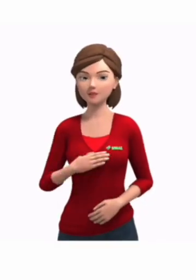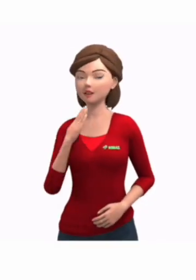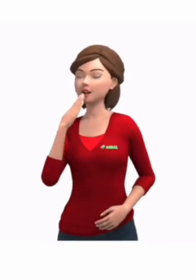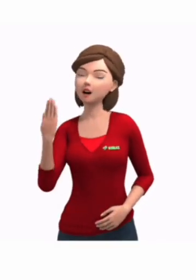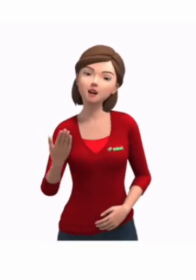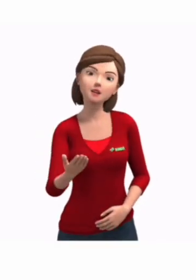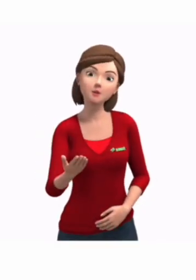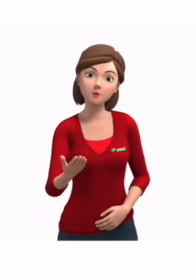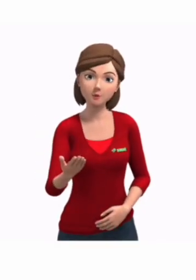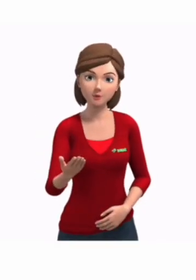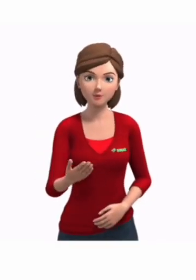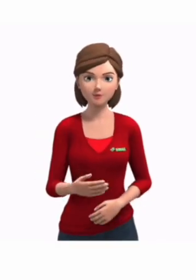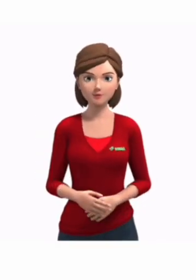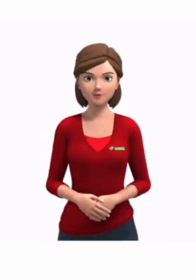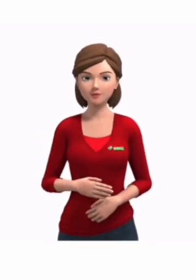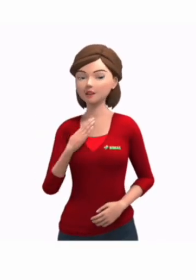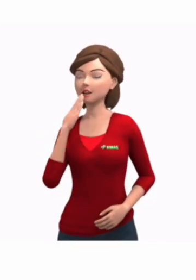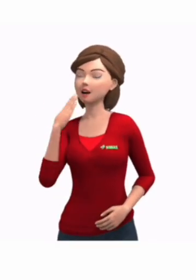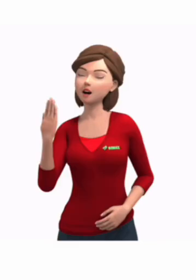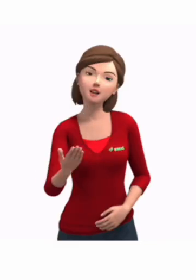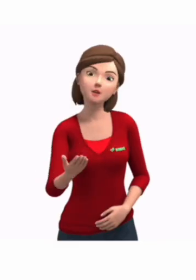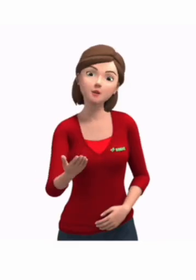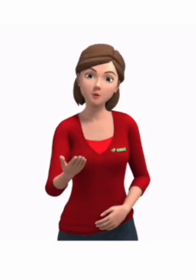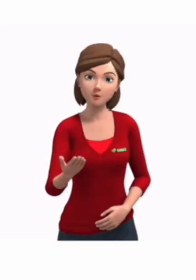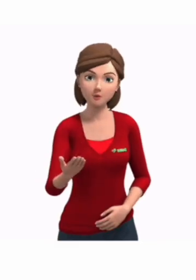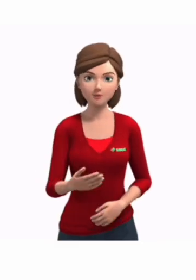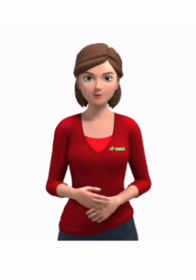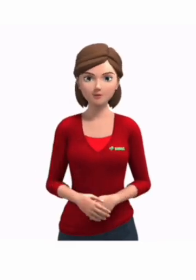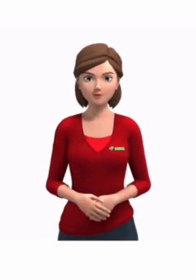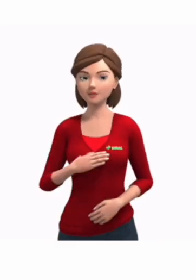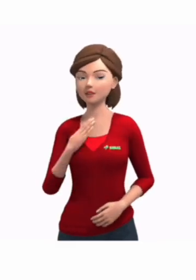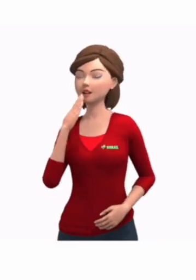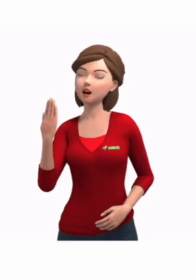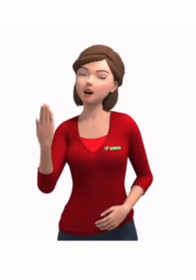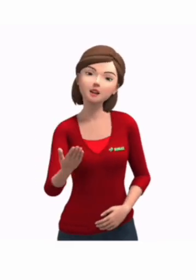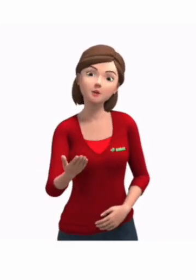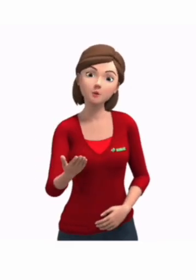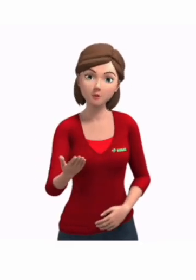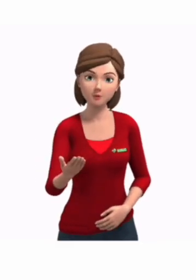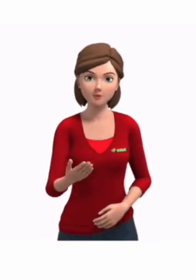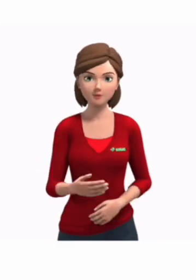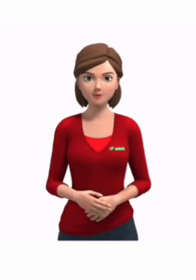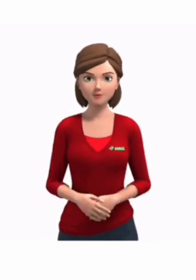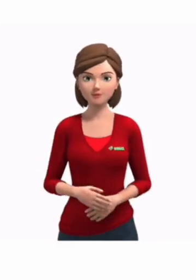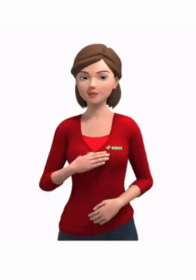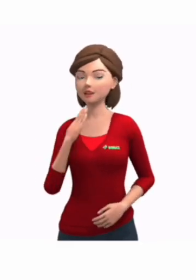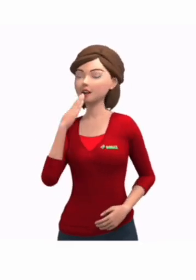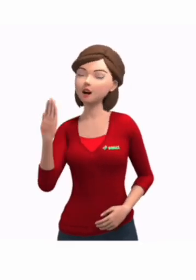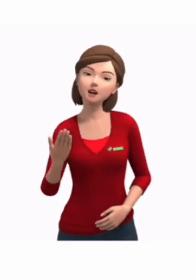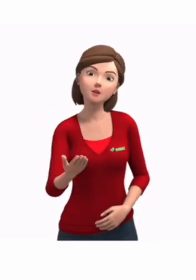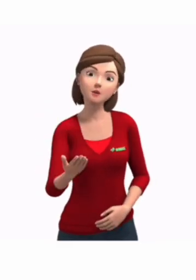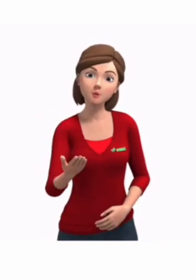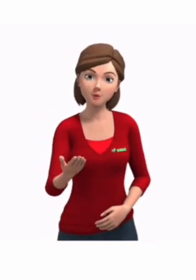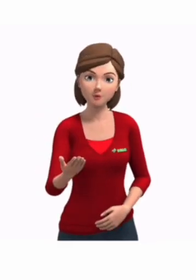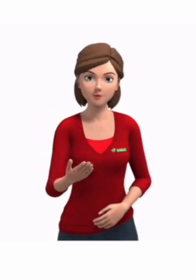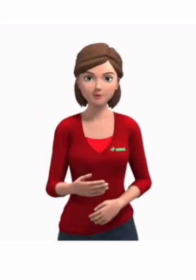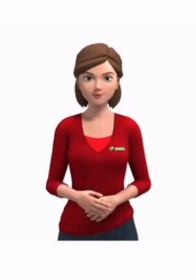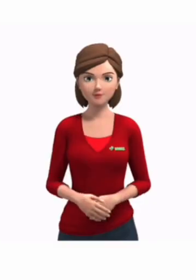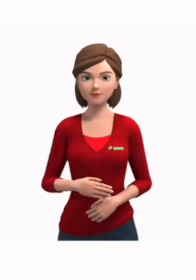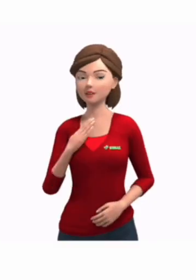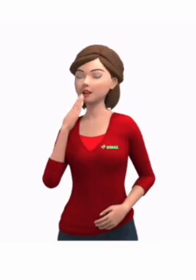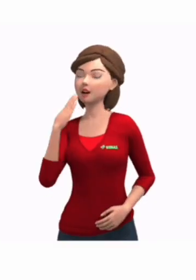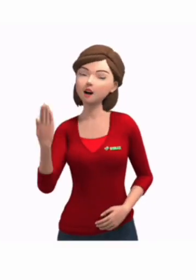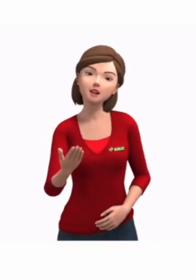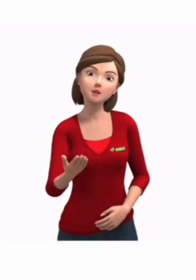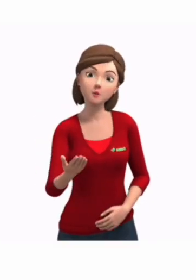Je trouve ça assez intéressant et ça interroge pas mal notre société, je trouve, parce que dans la présentation, vous avez montré qu'il y a des technologies qui sont développées de